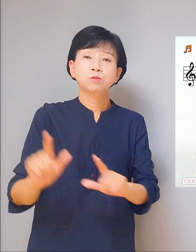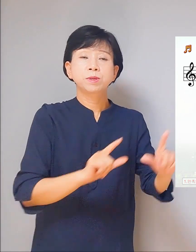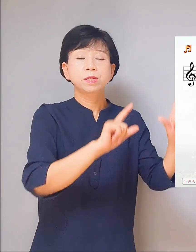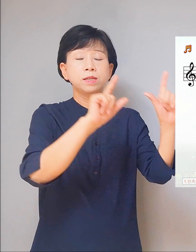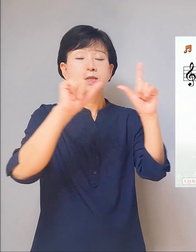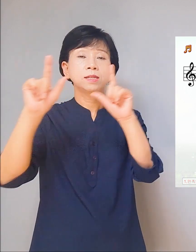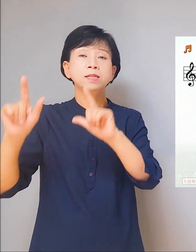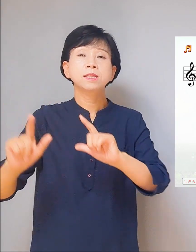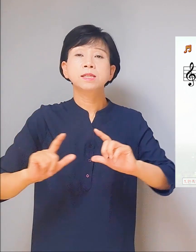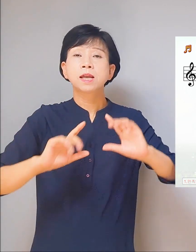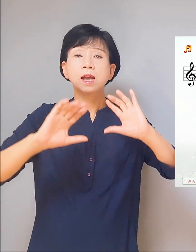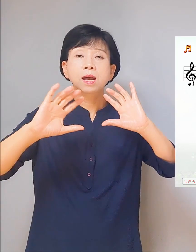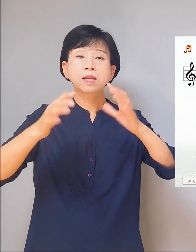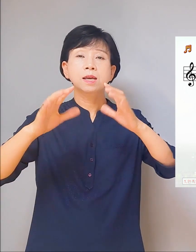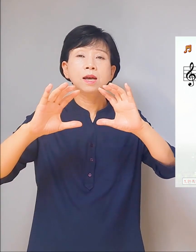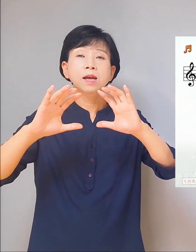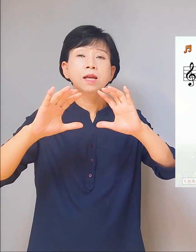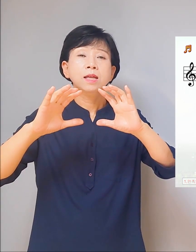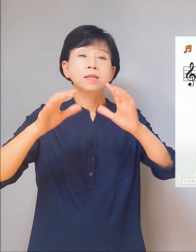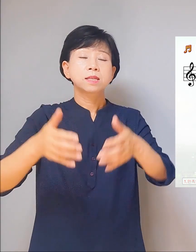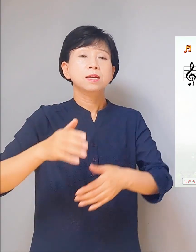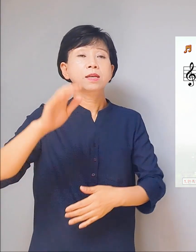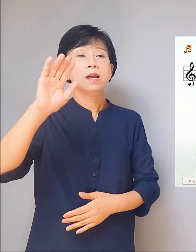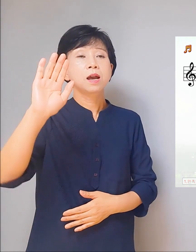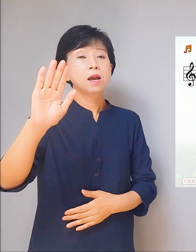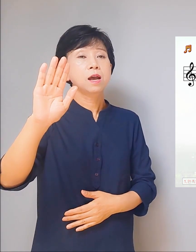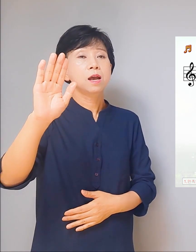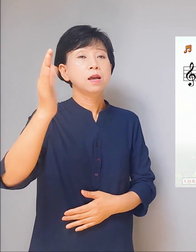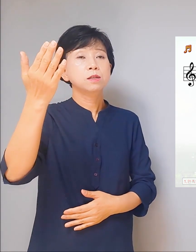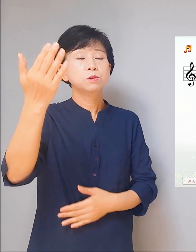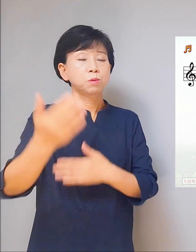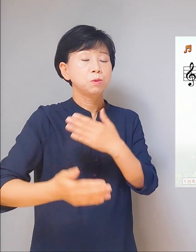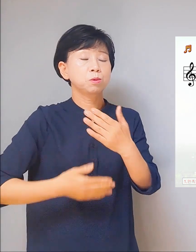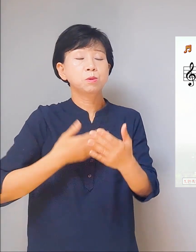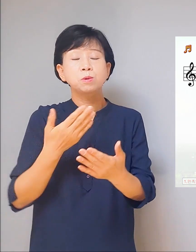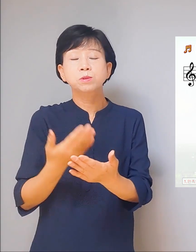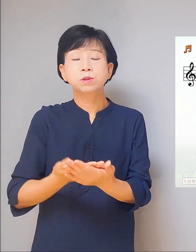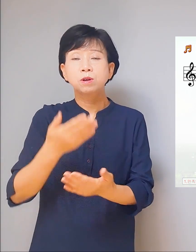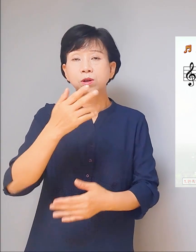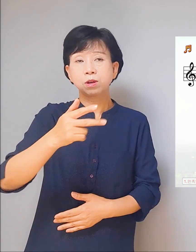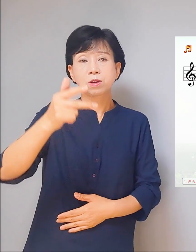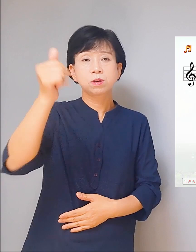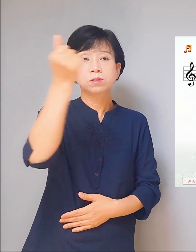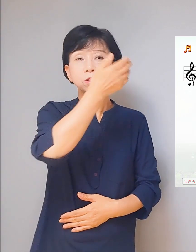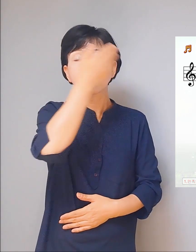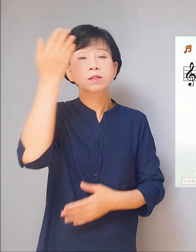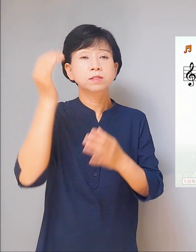구석구석 누비는 나라 되게 주의